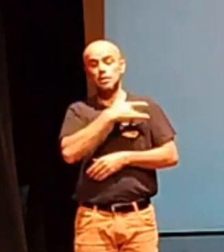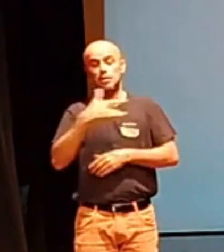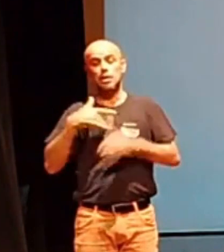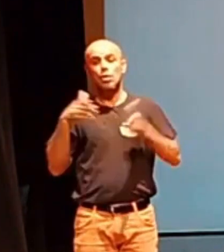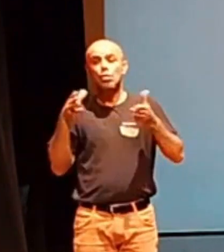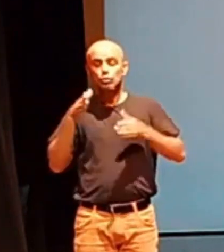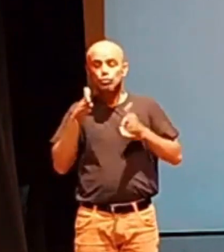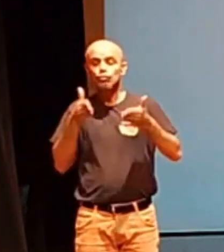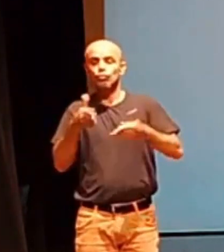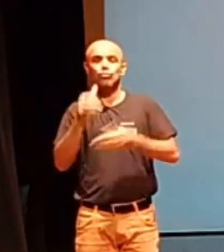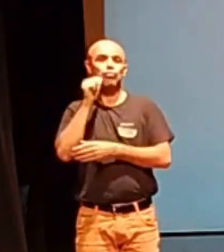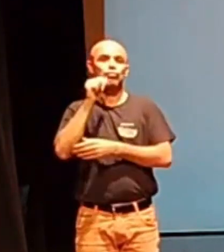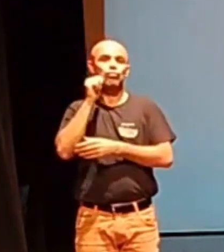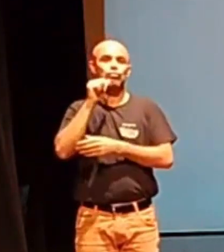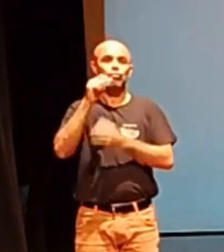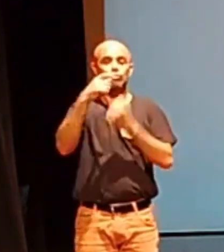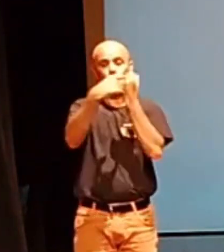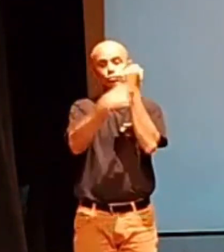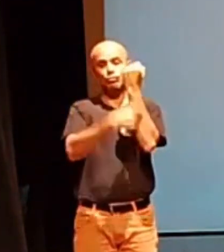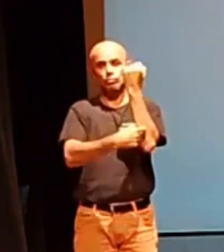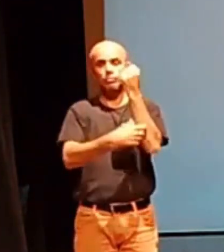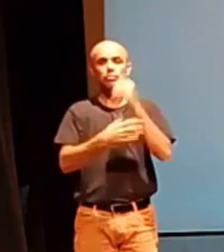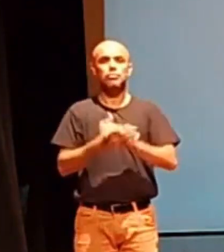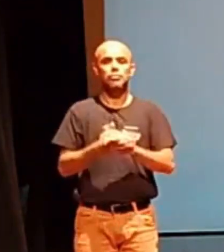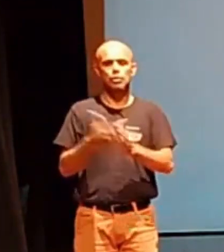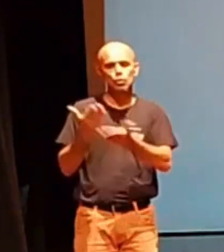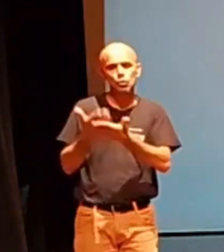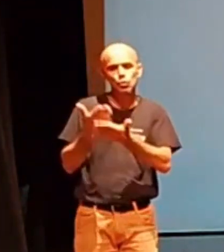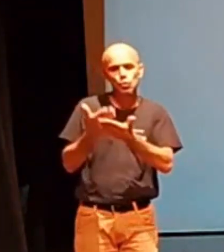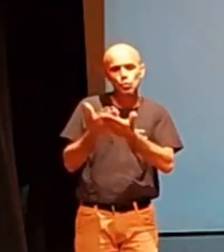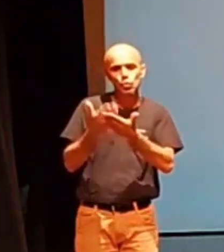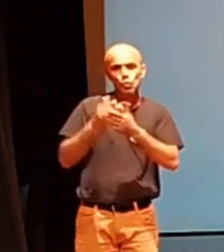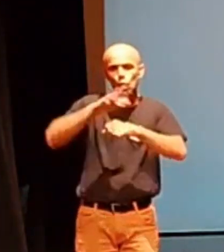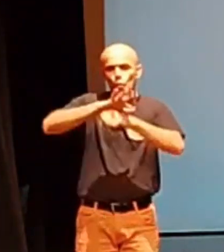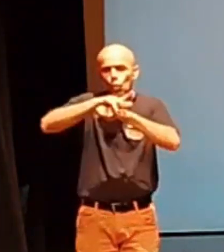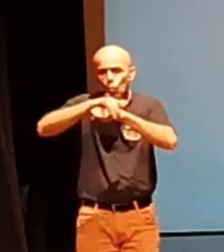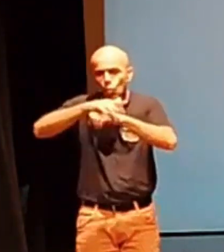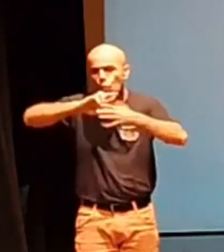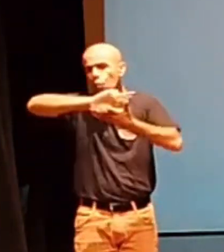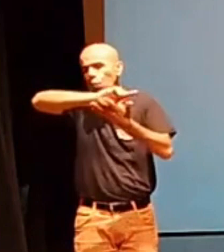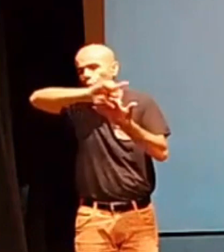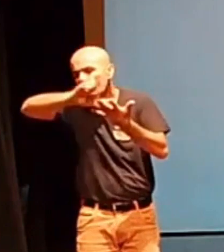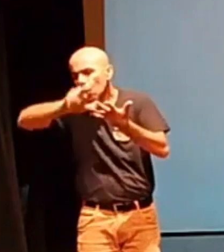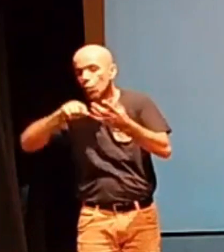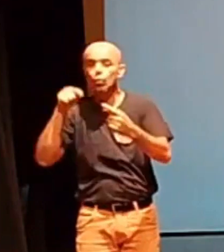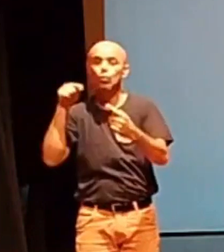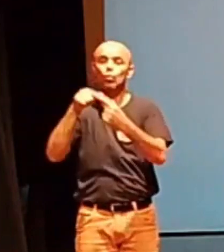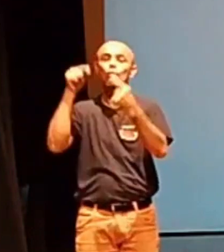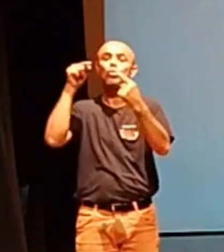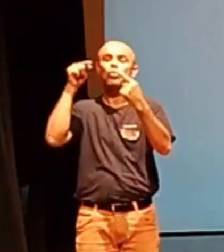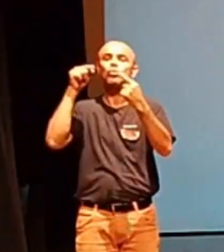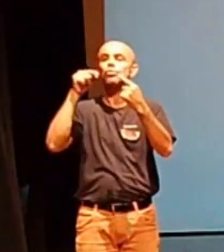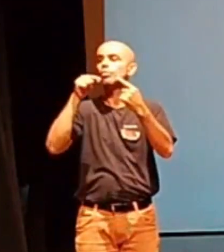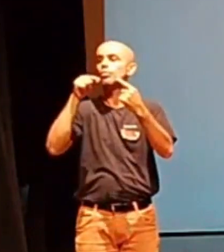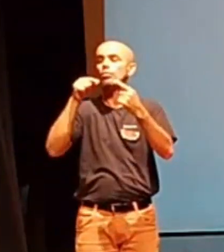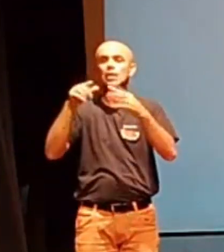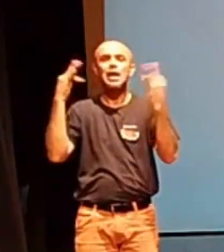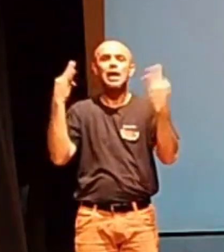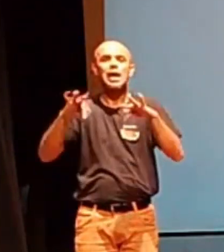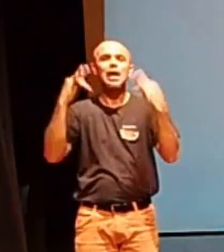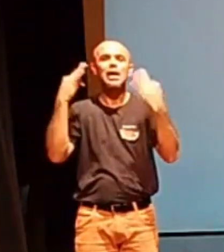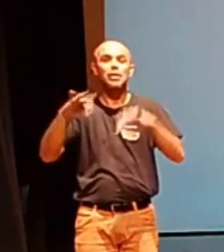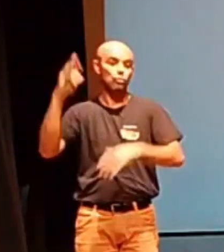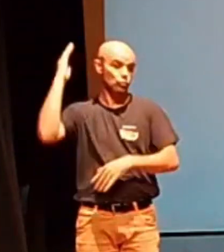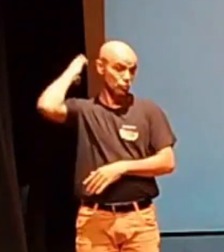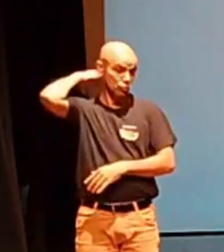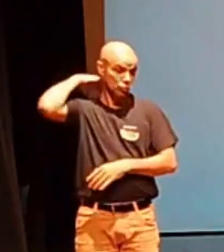coluna da mulher. E os estudos epidemiológicos confirmam que a incidência da dor lombar